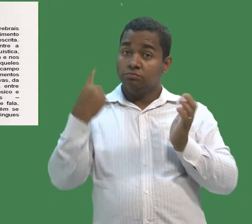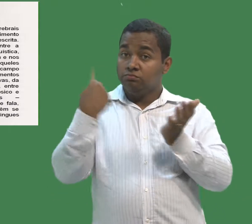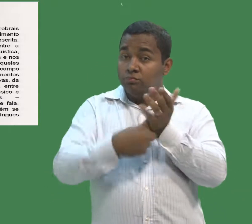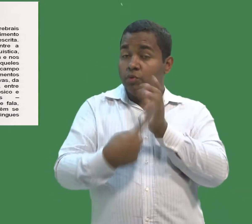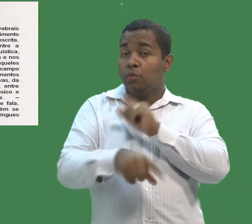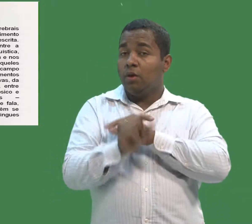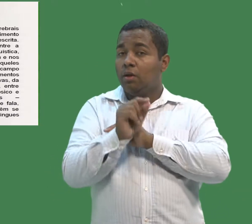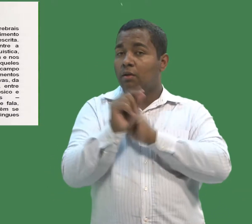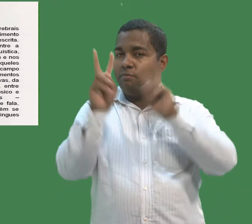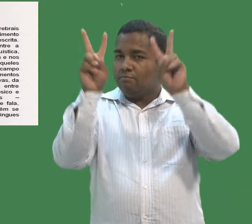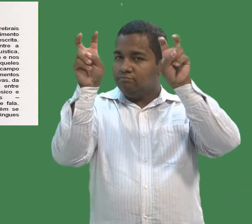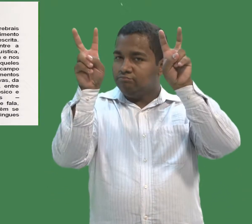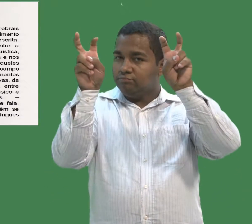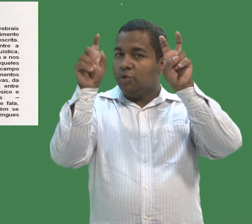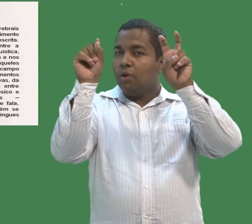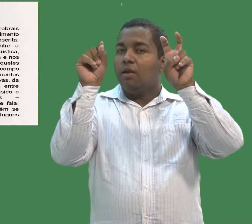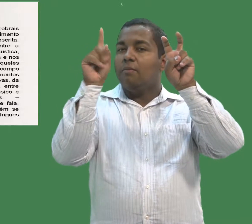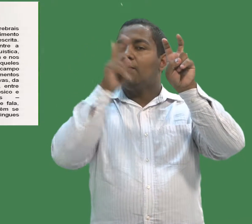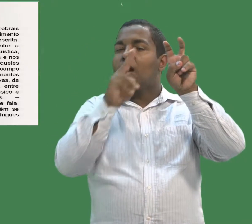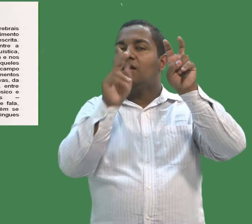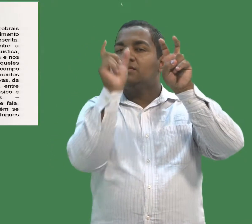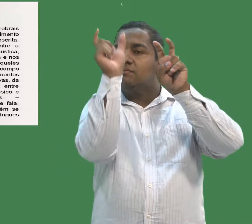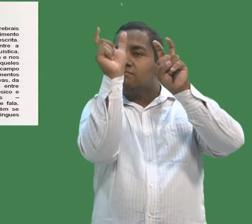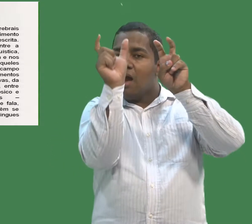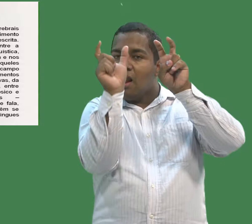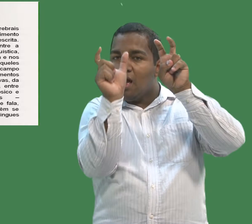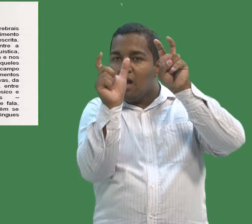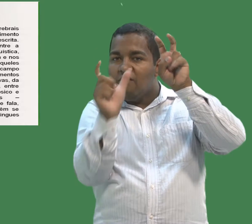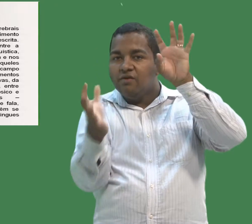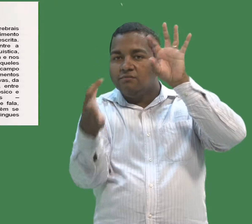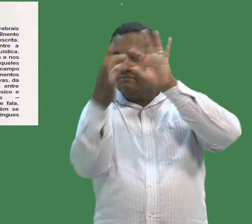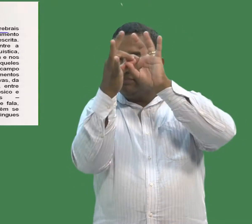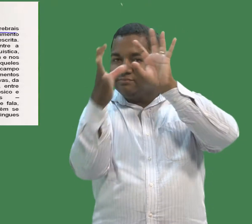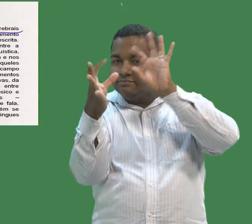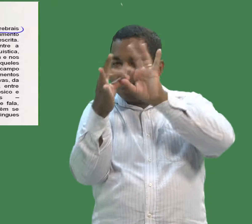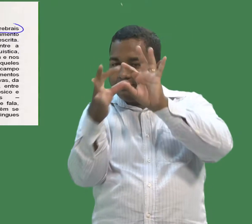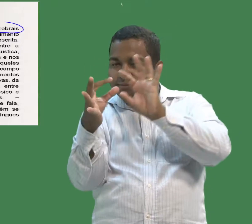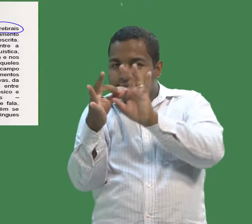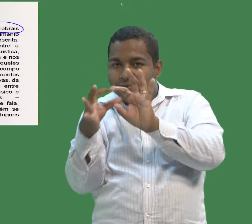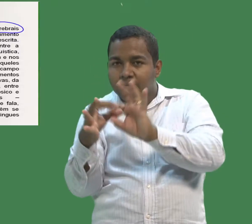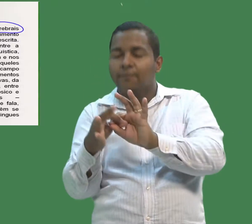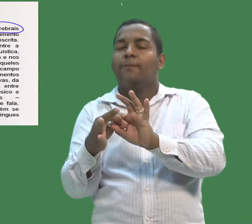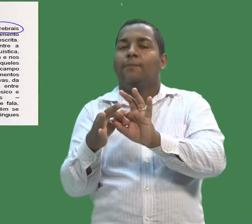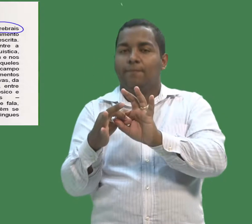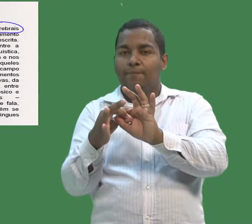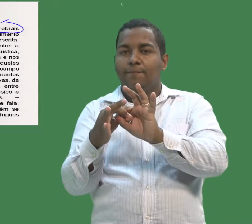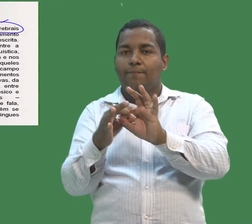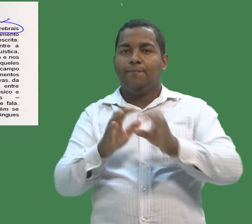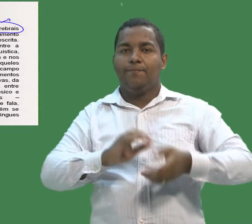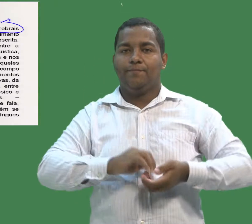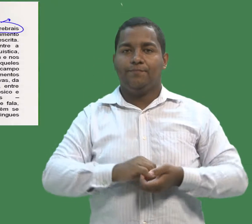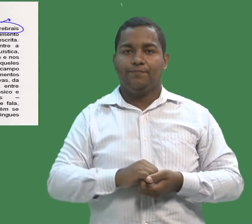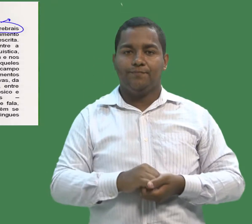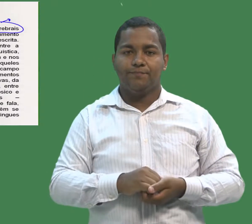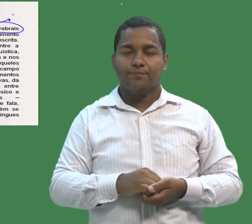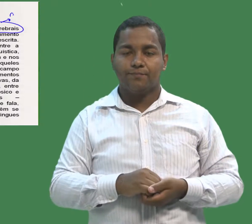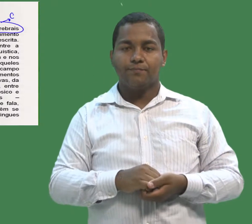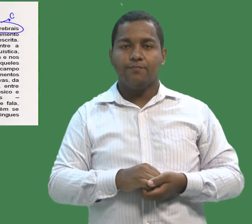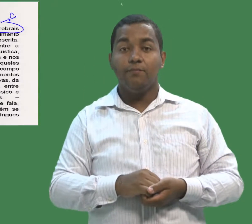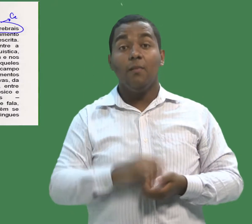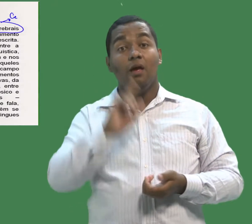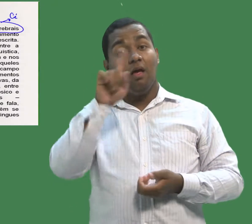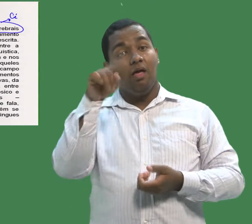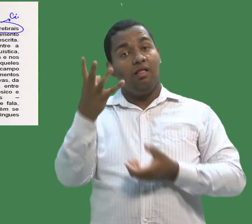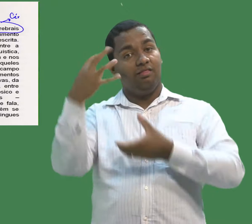exemplo, em que estão ligadas a esse processo, né? Ou seja, está ligado ao mecanismo cerebral, né? Então, mais uma vez, ligado à questão do